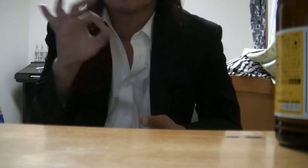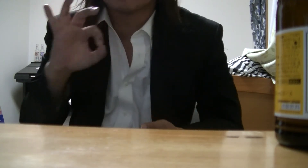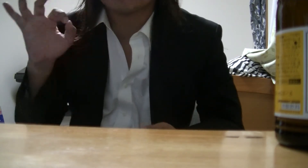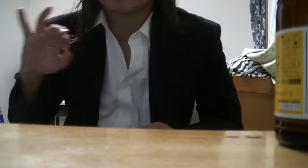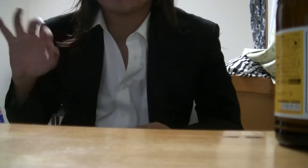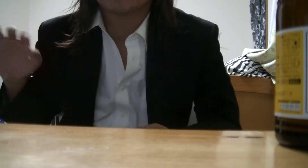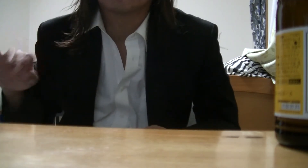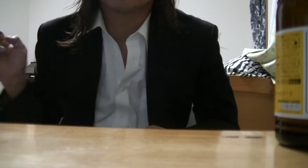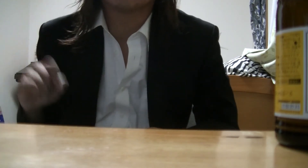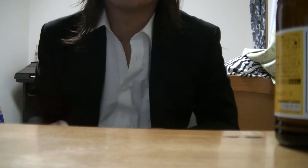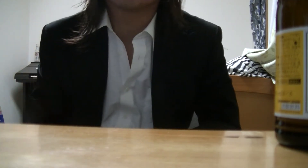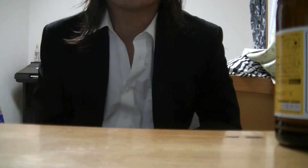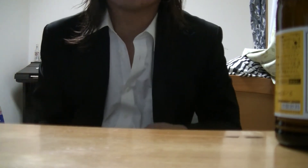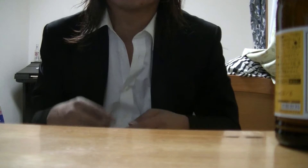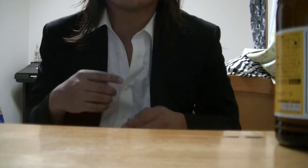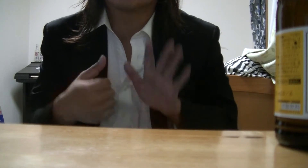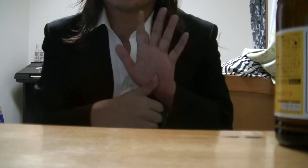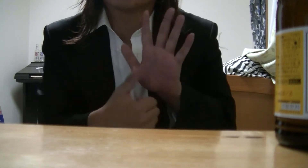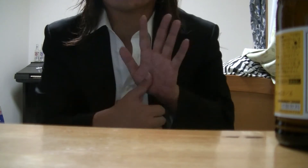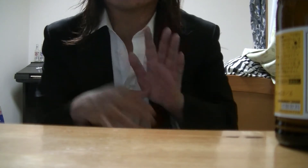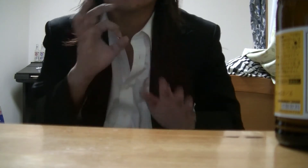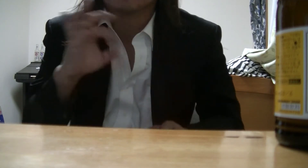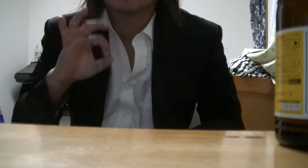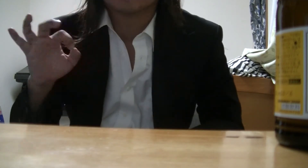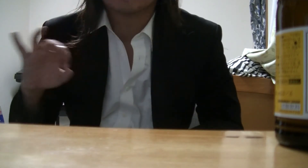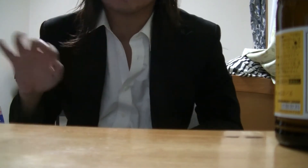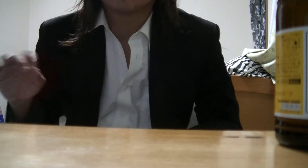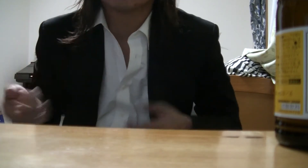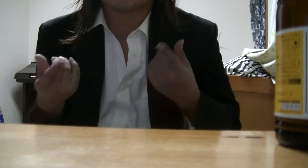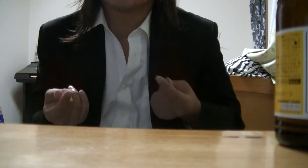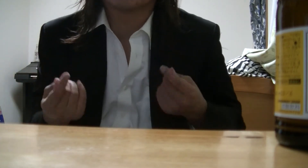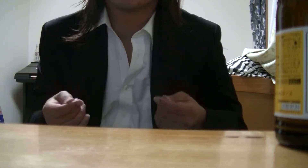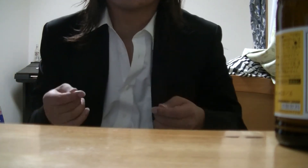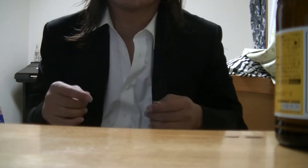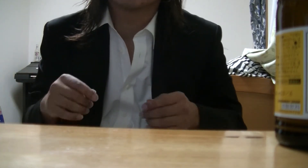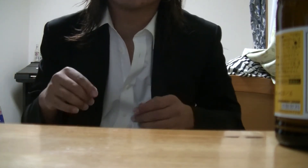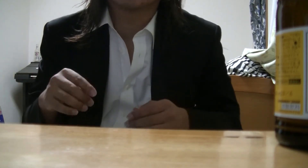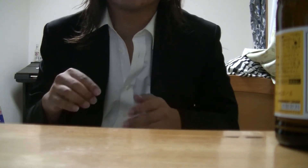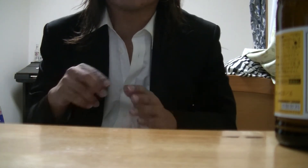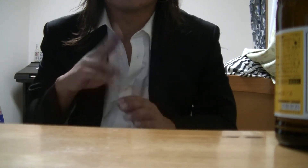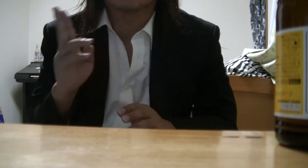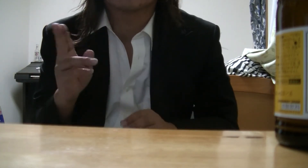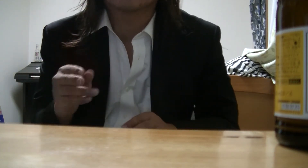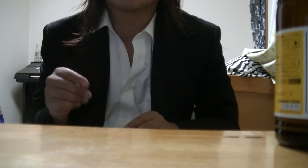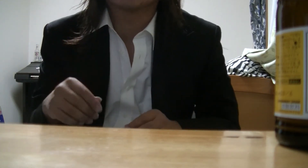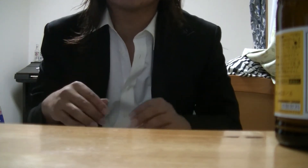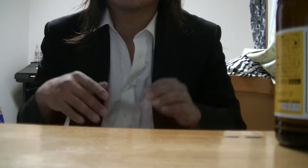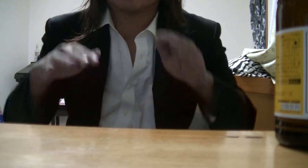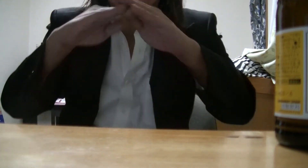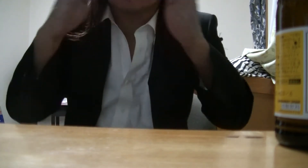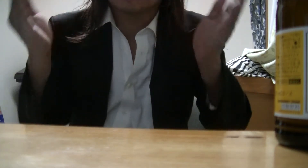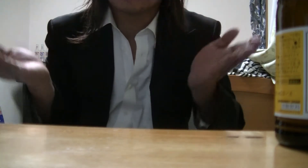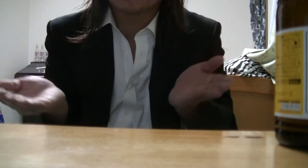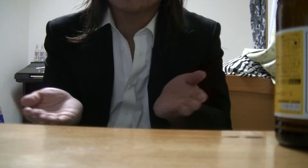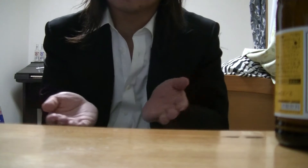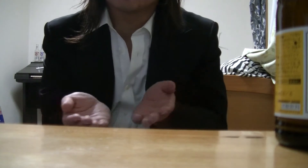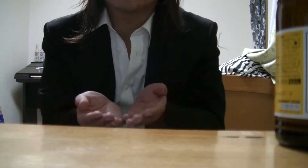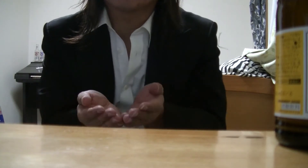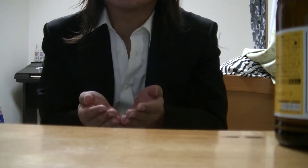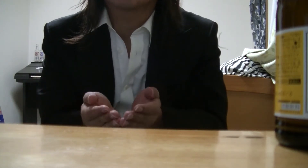。著者も調べたりします。もちろん間違いが入ることはあるが、世の中の情報の中で最も間違いを少なく